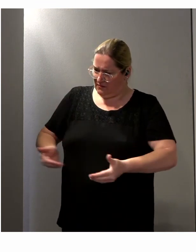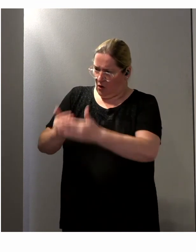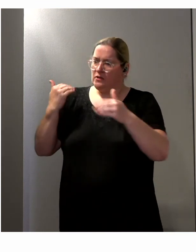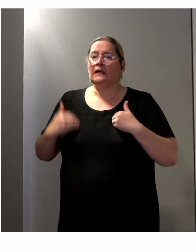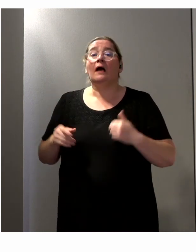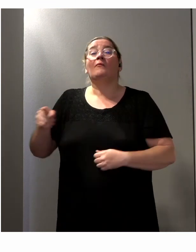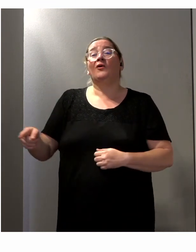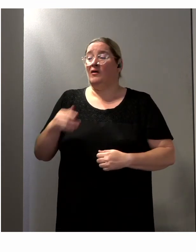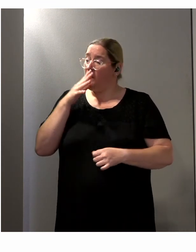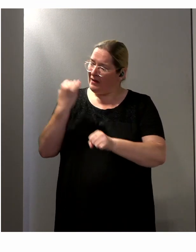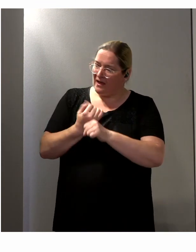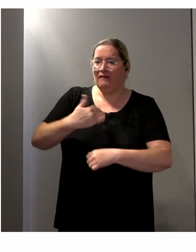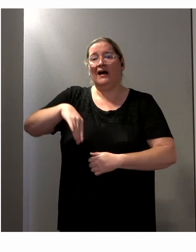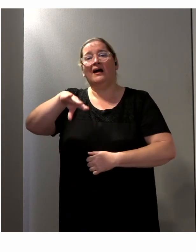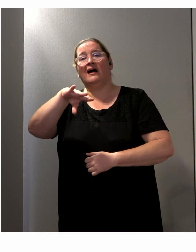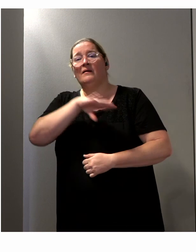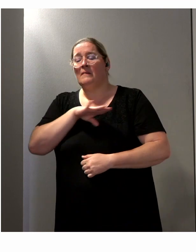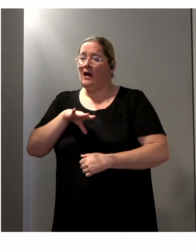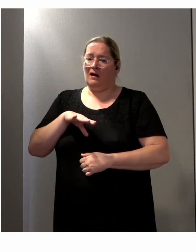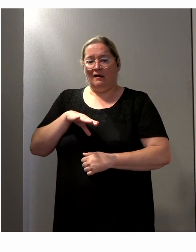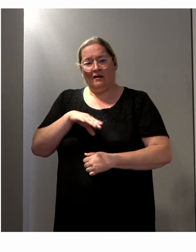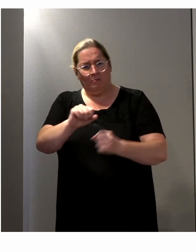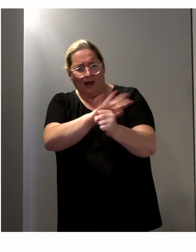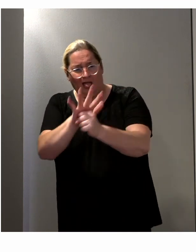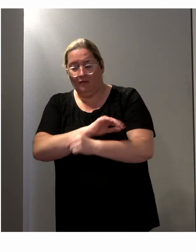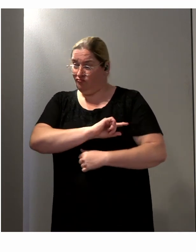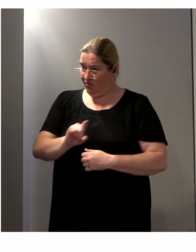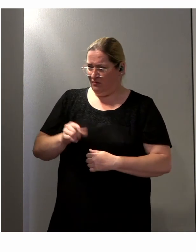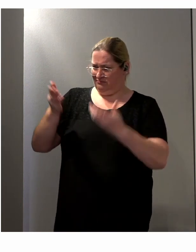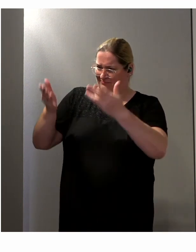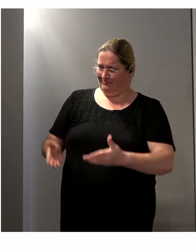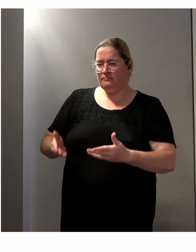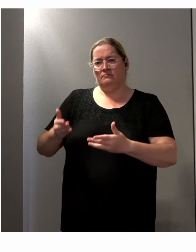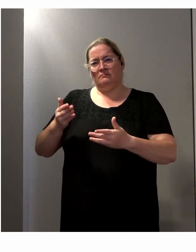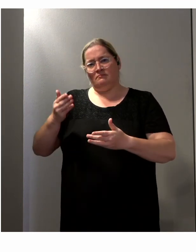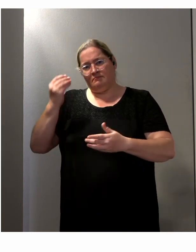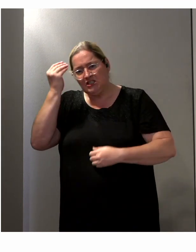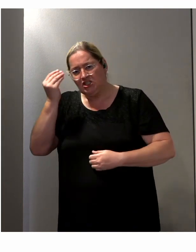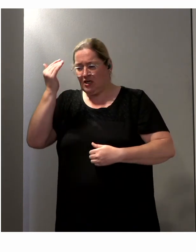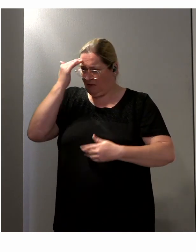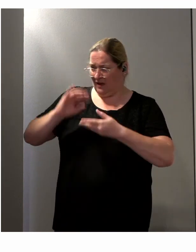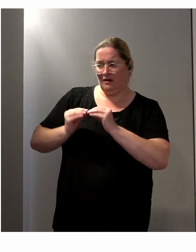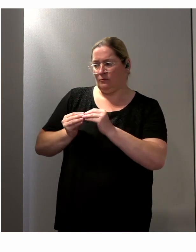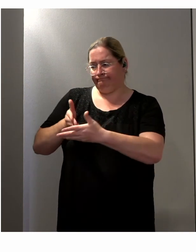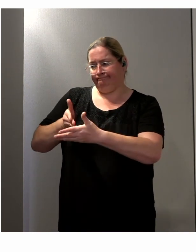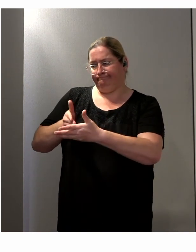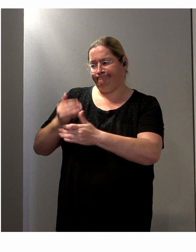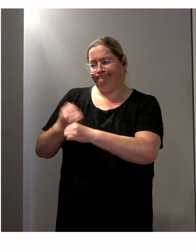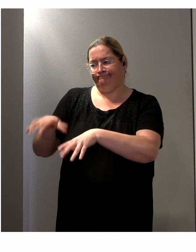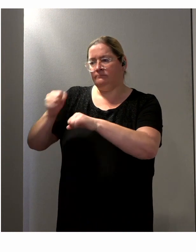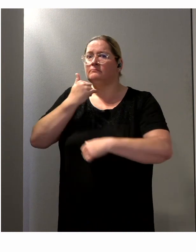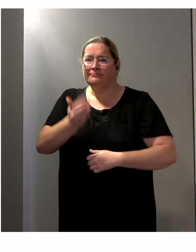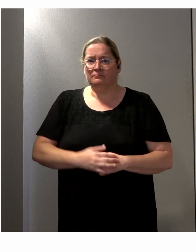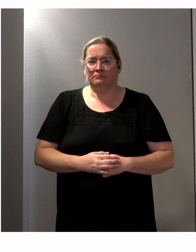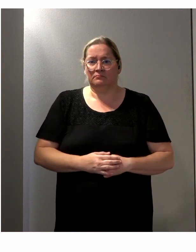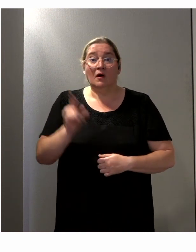travailler, non pour des raisons économiques, mais pour des raisons psychiques, mentales, ne pourraient pas bénéficier d'un